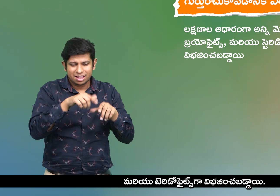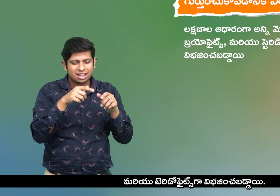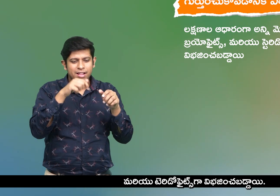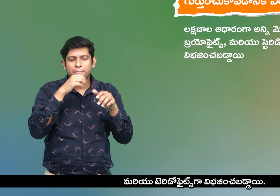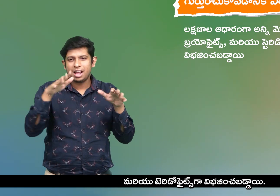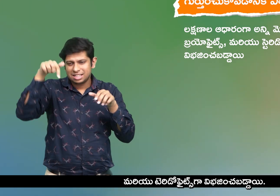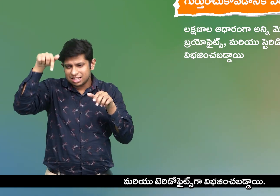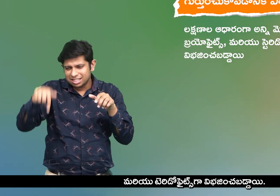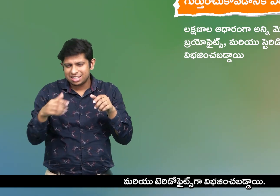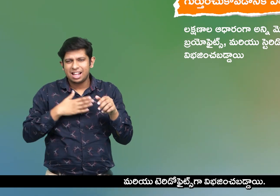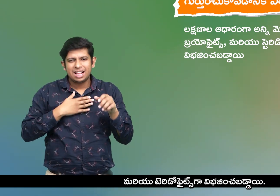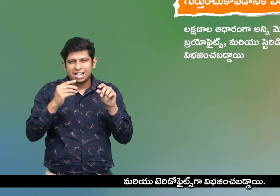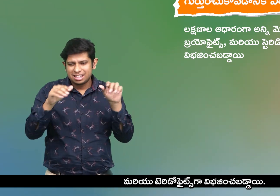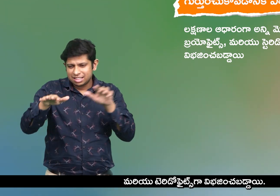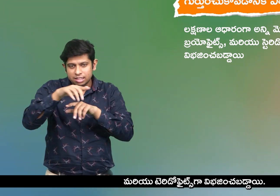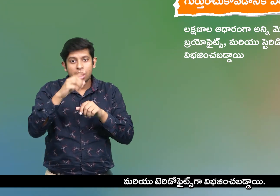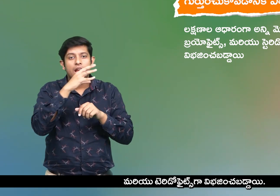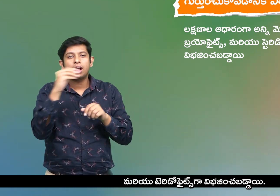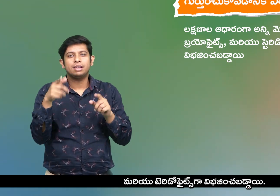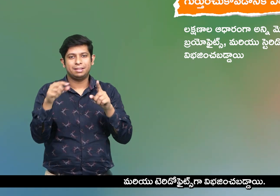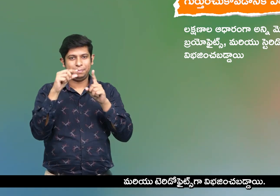మరియు స్టెరిడోఫైట్స్గా విభజించబడ్డాయి.